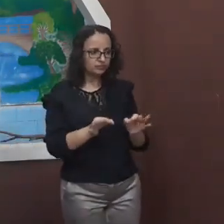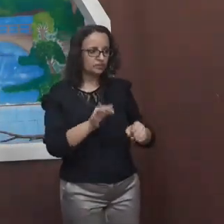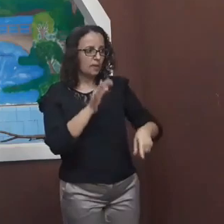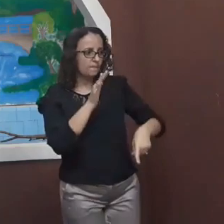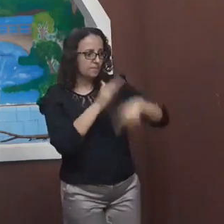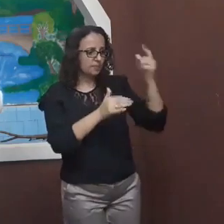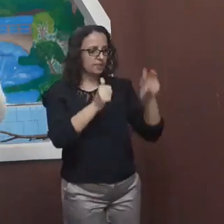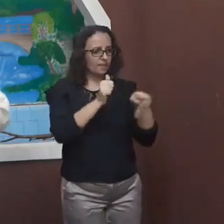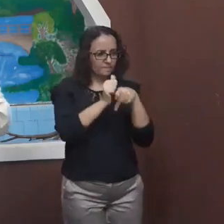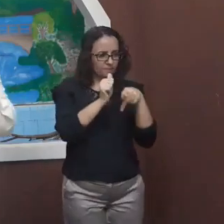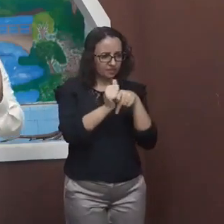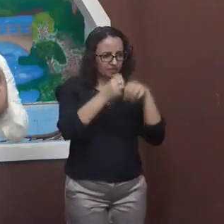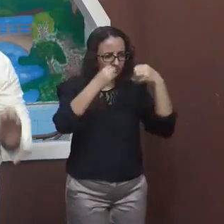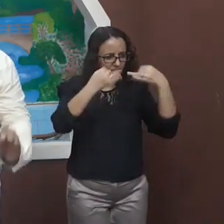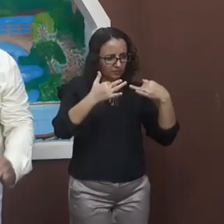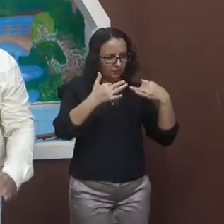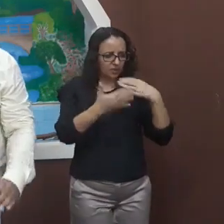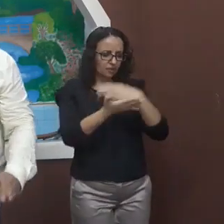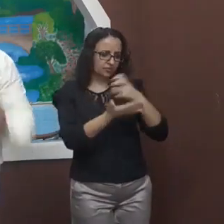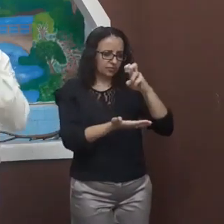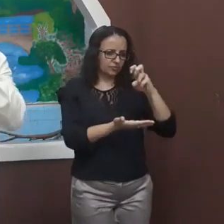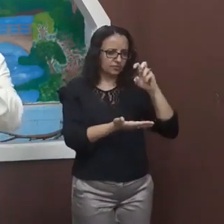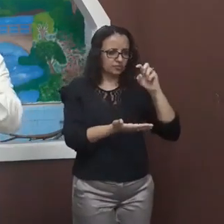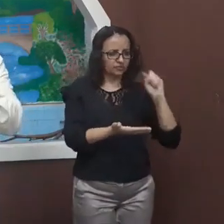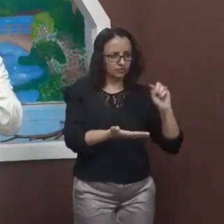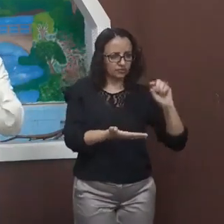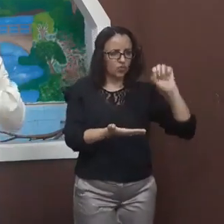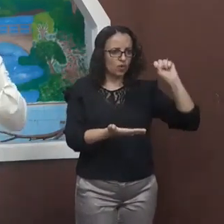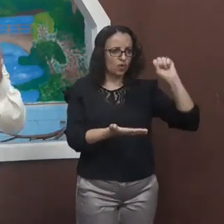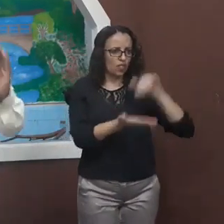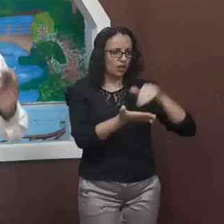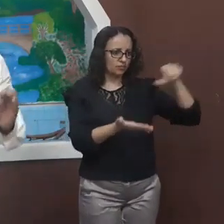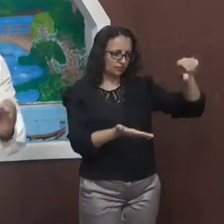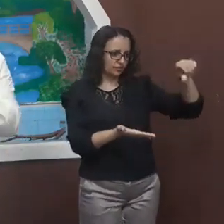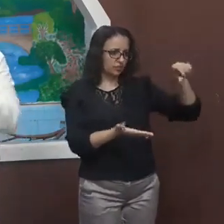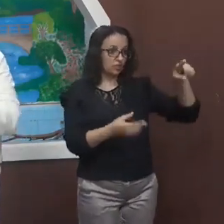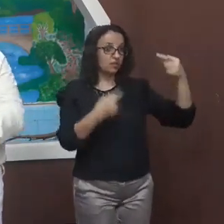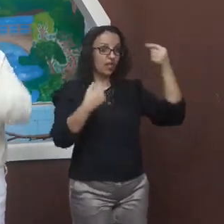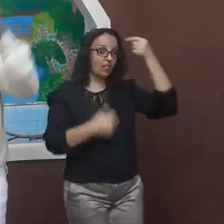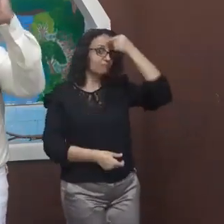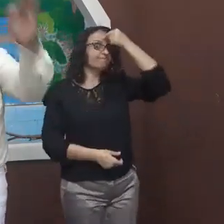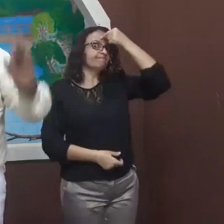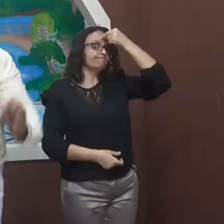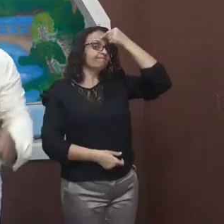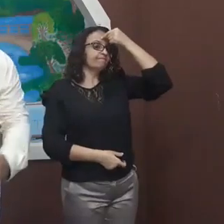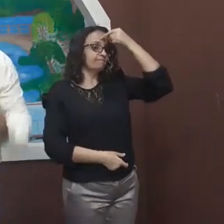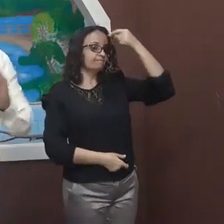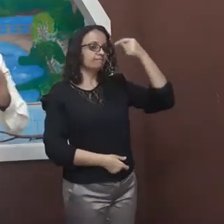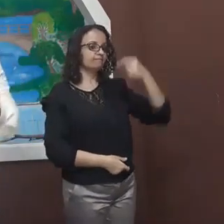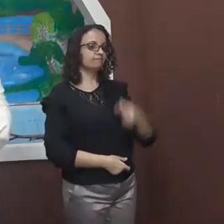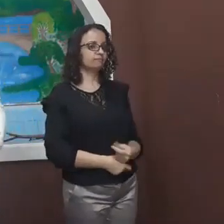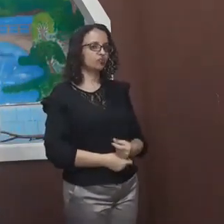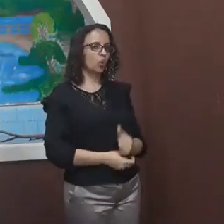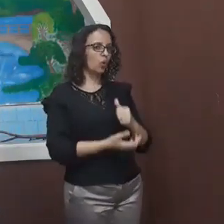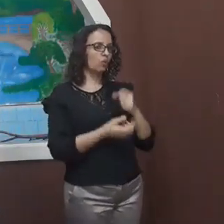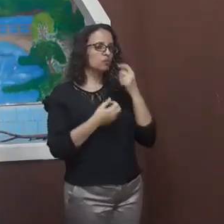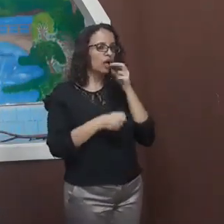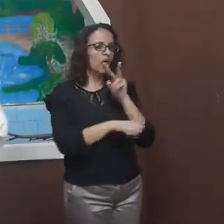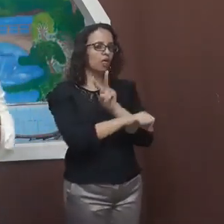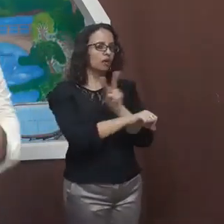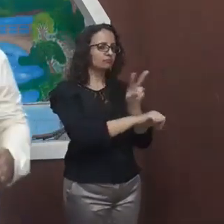22. 1 Pedro, capítulo 5, 8 e 9. Sejam sóbrios, sóbrio é diferente de ébrio, não sejam bêbados, vigiem.